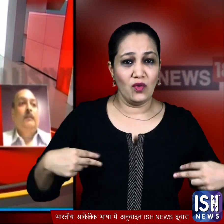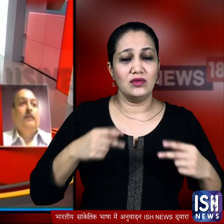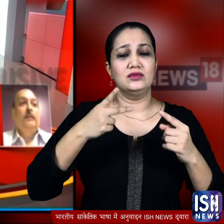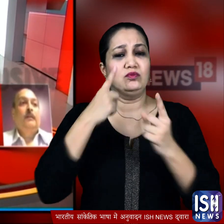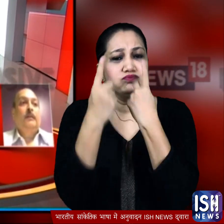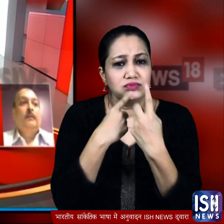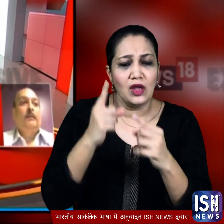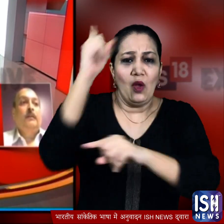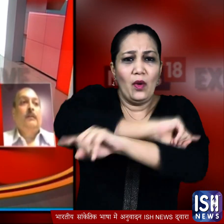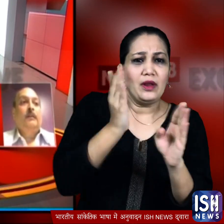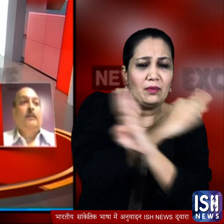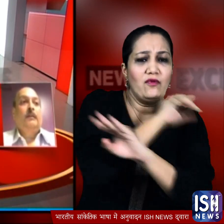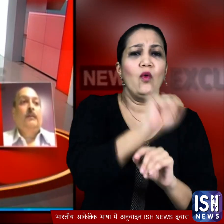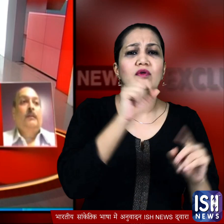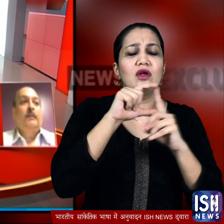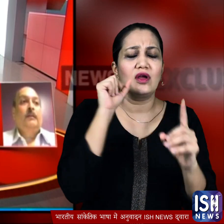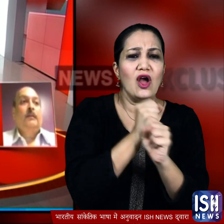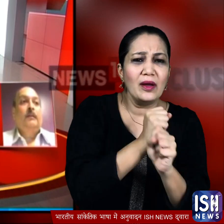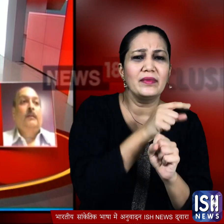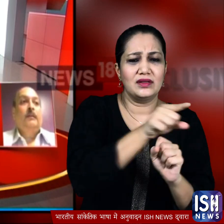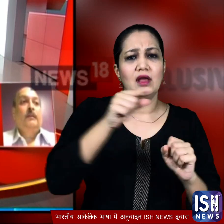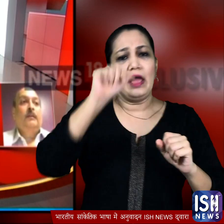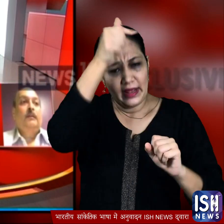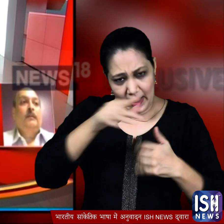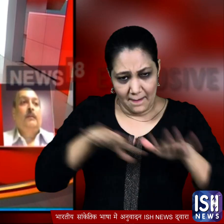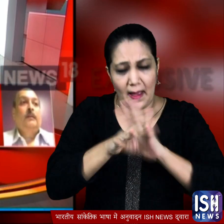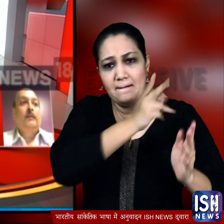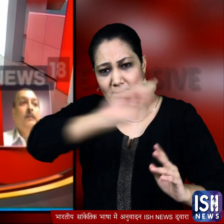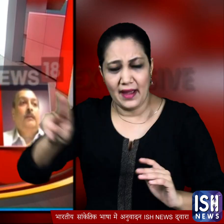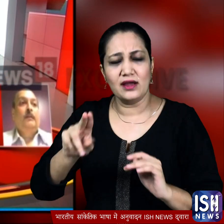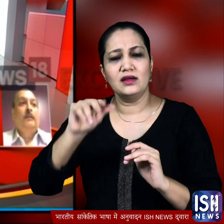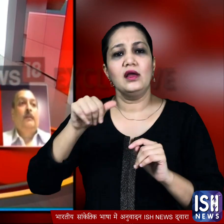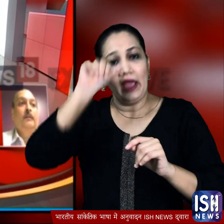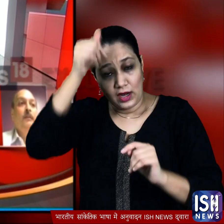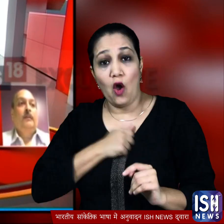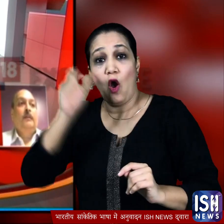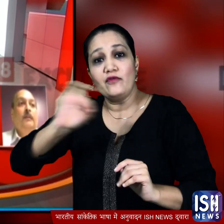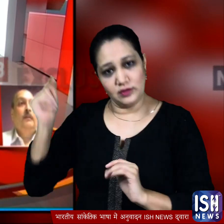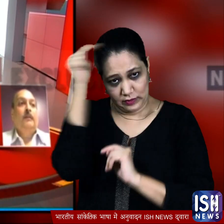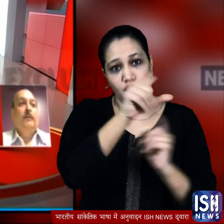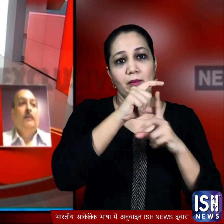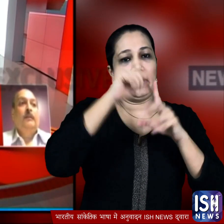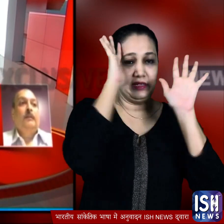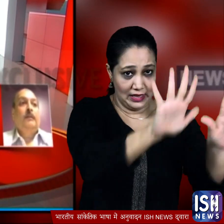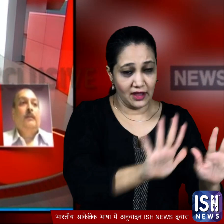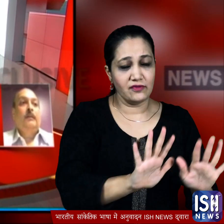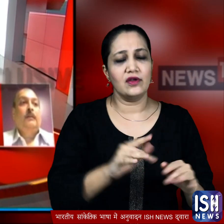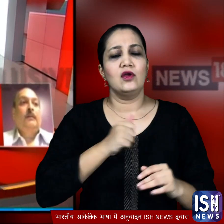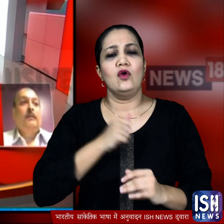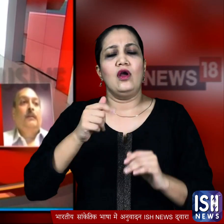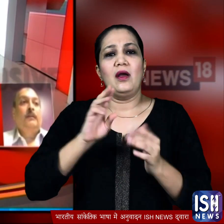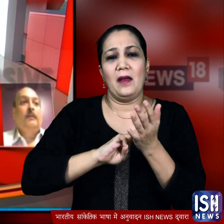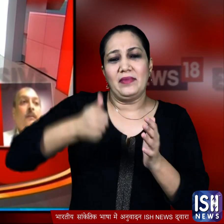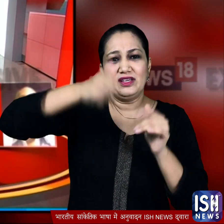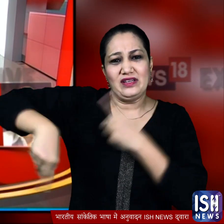कोर्ट में सुनवाई के दौरान एक दिन पहले वहां की सरकार ने मेहुल को भारत भेजने की बात कही। भारत के अधिकारी भी डोमिनिका में मौजूद हैं। भारत के विदेश